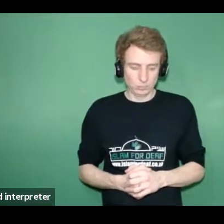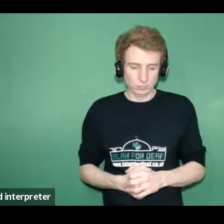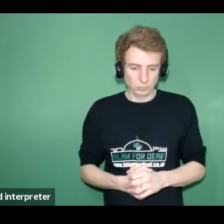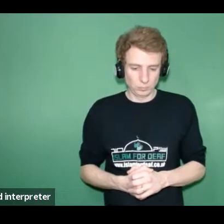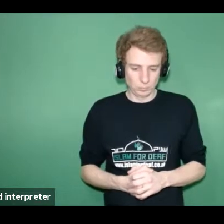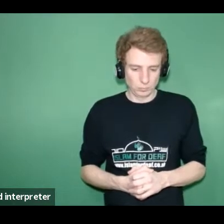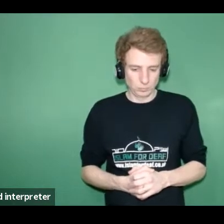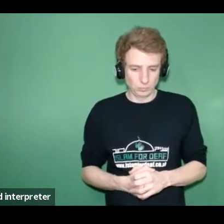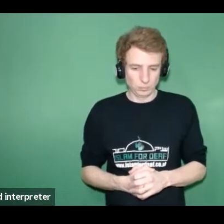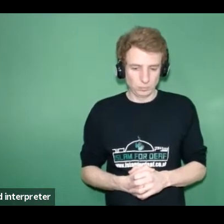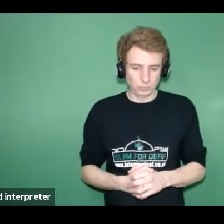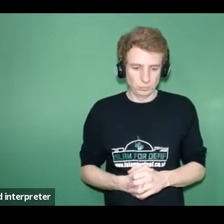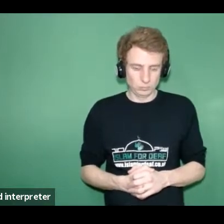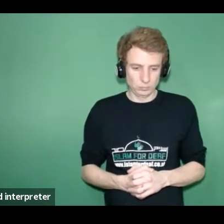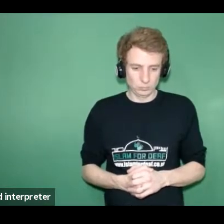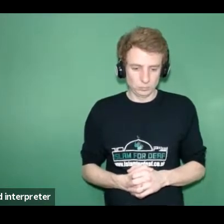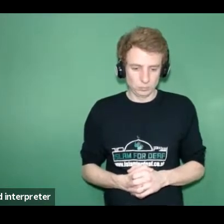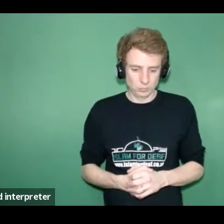الحرم المكي